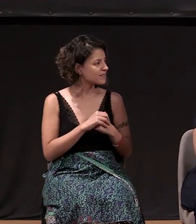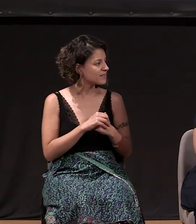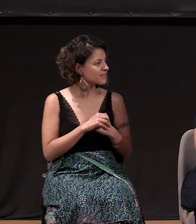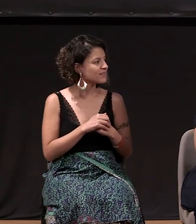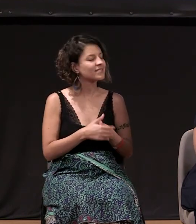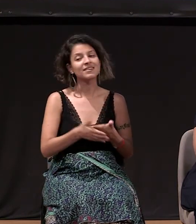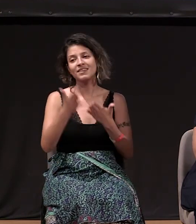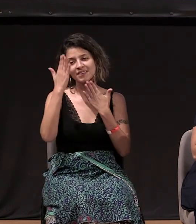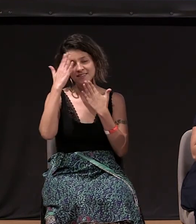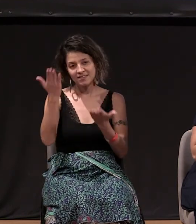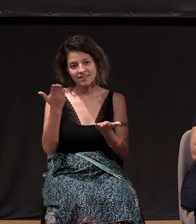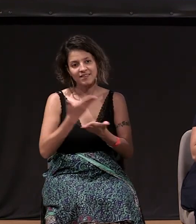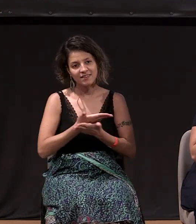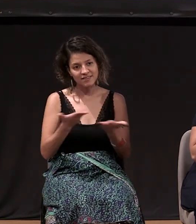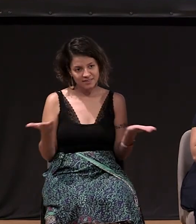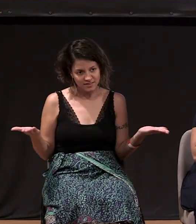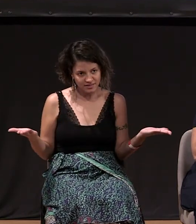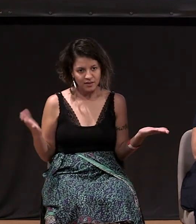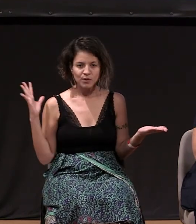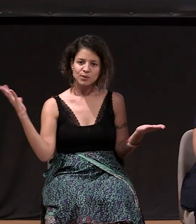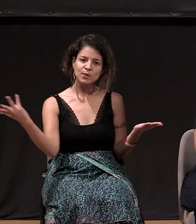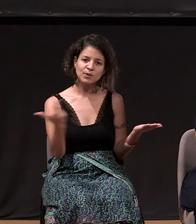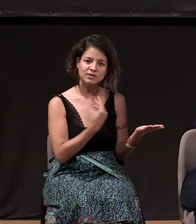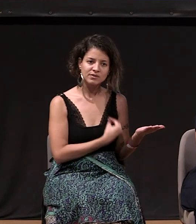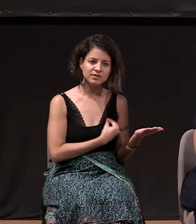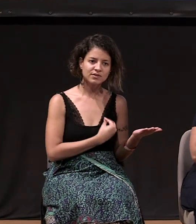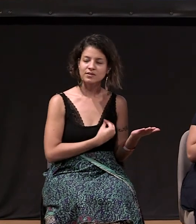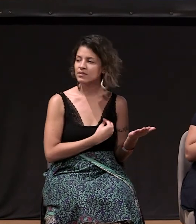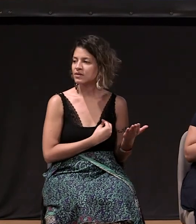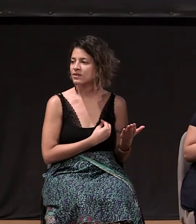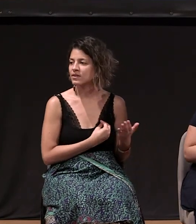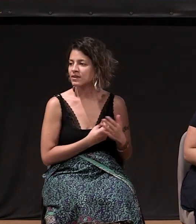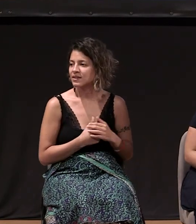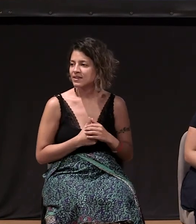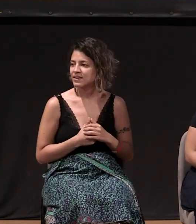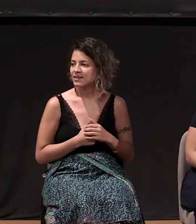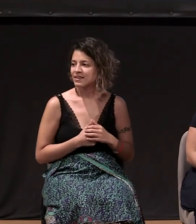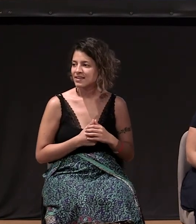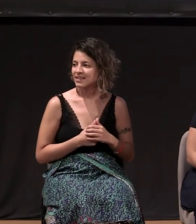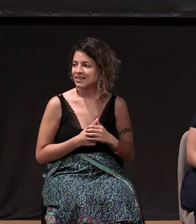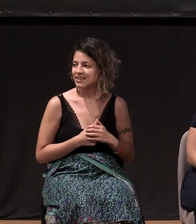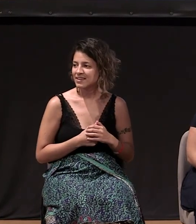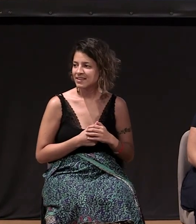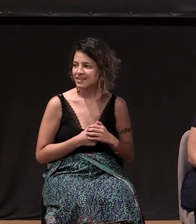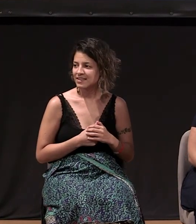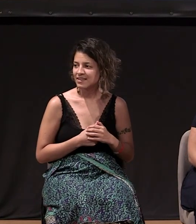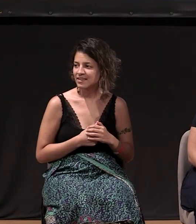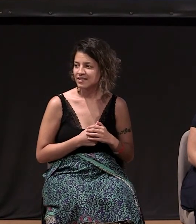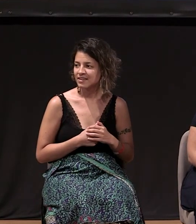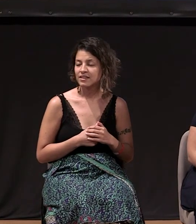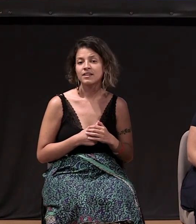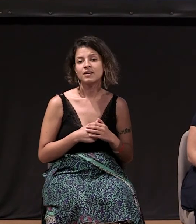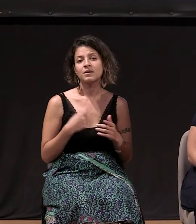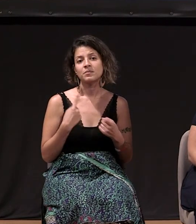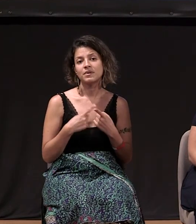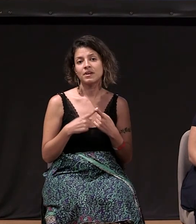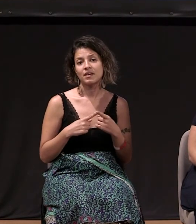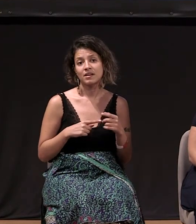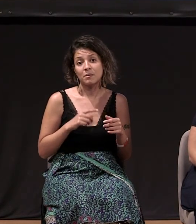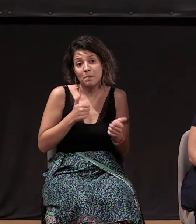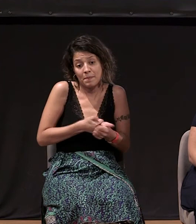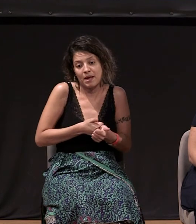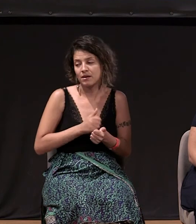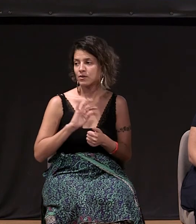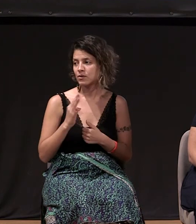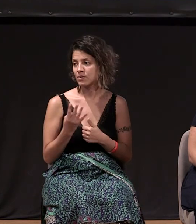Então, quero agradecer a presença de todos vocês. Infelizmente, a gente não consegue mais uma rodada, gente, porque a gente já está batendo nas 4 horas, então a